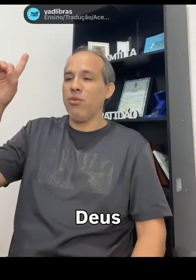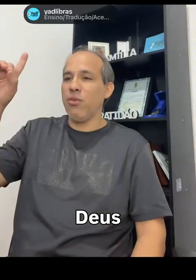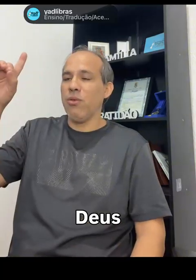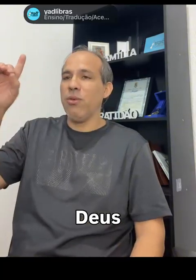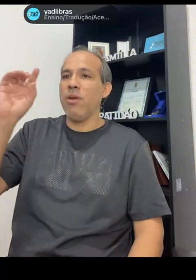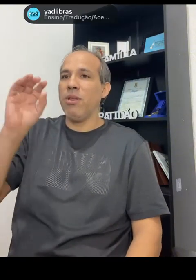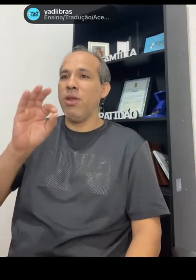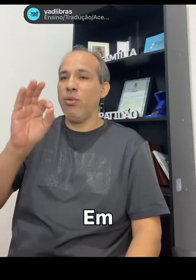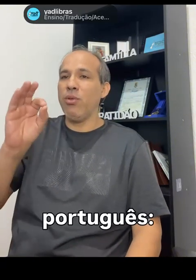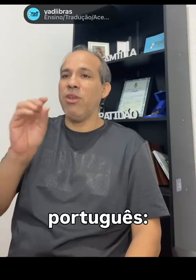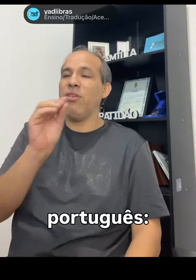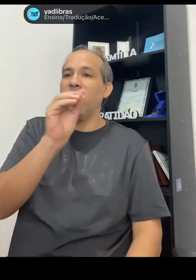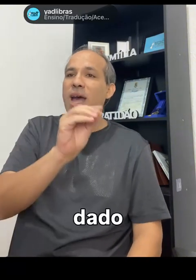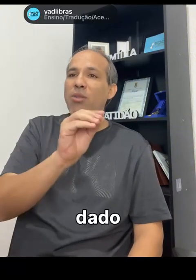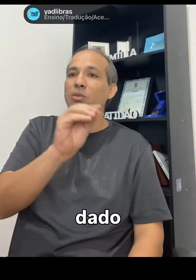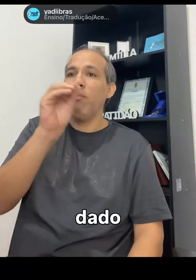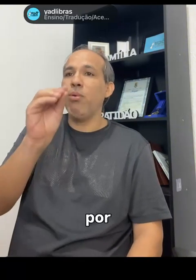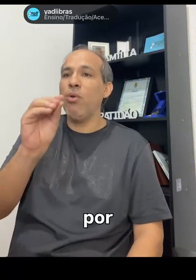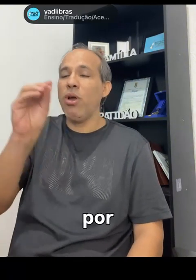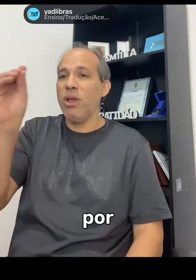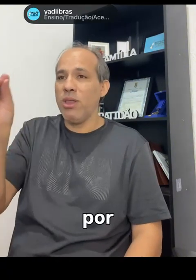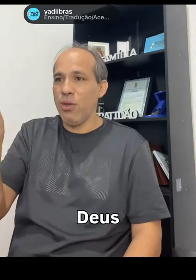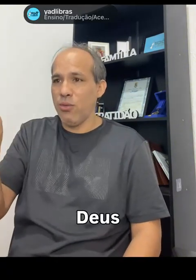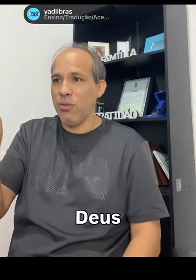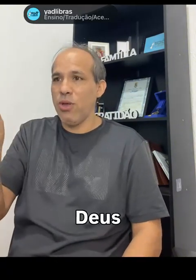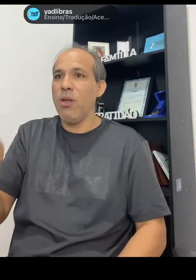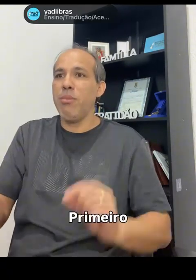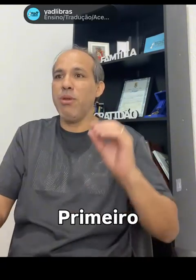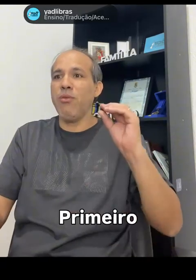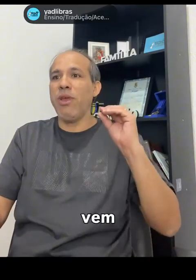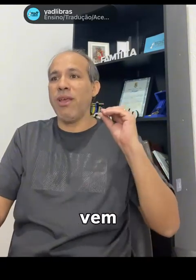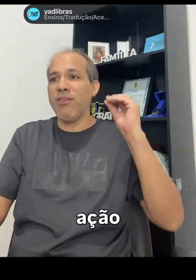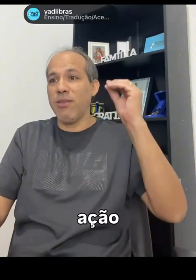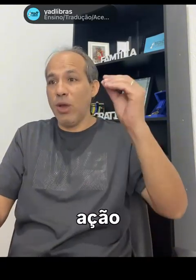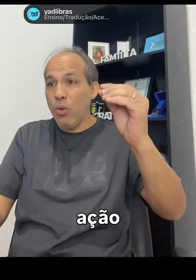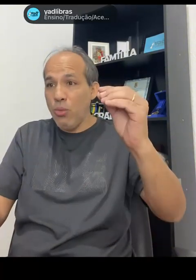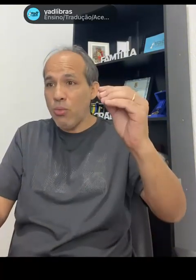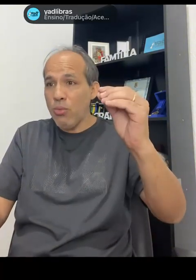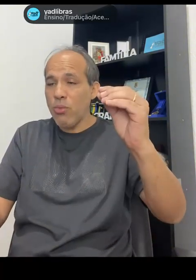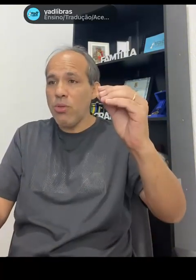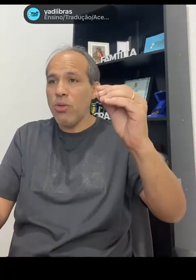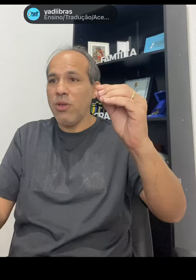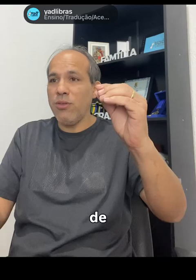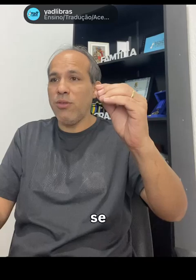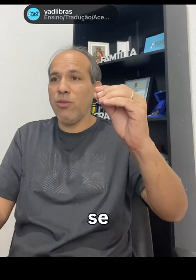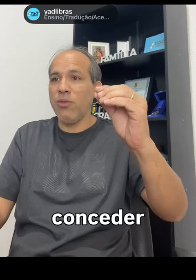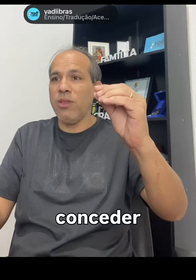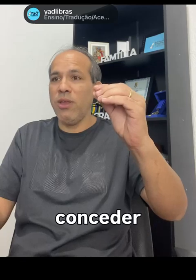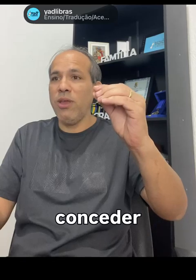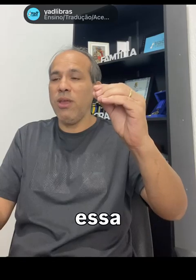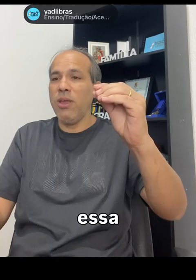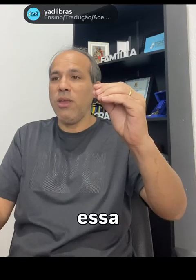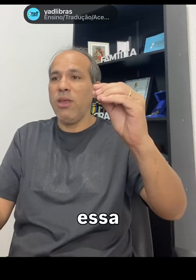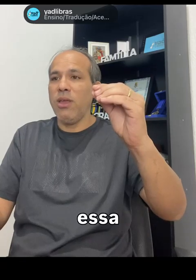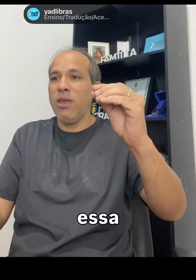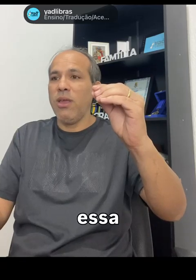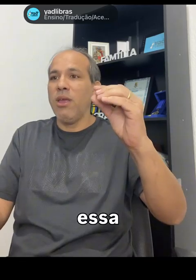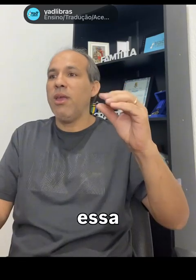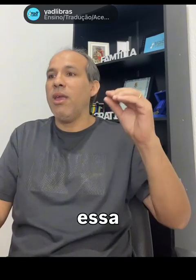Deus, em português, dado por Deus. Primeiro vem a ação de se conceder